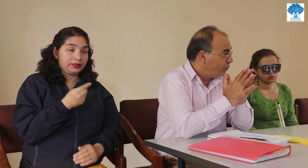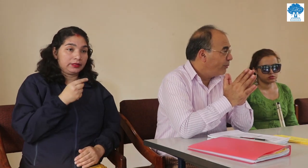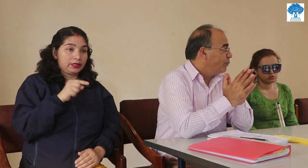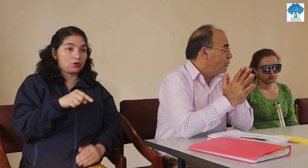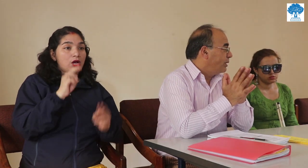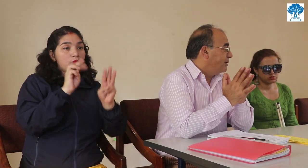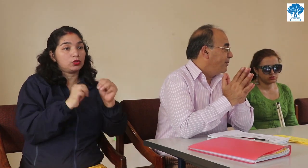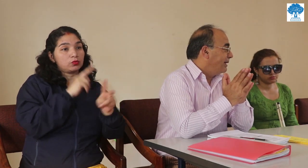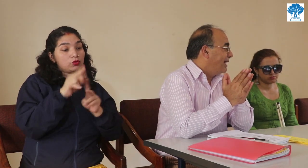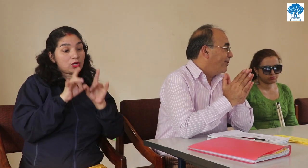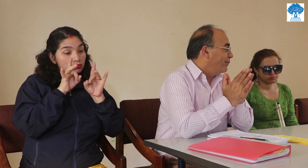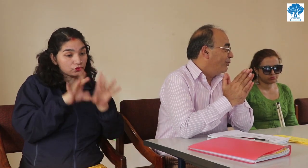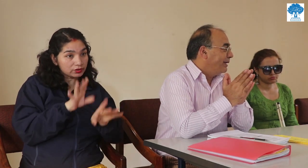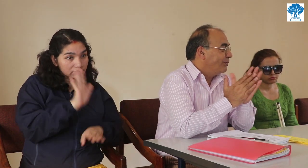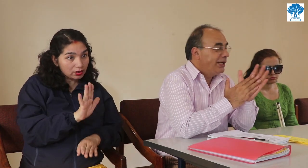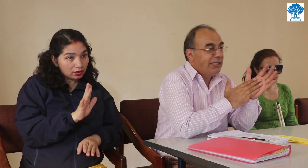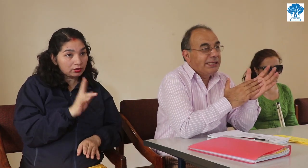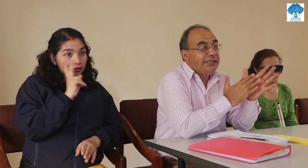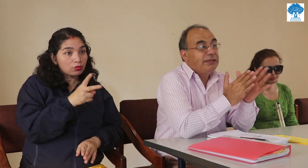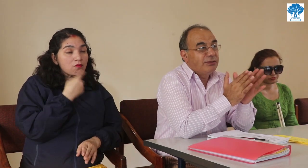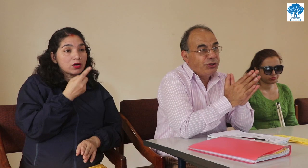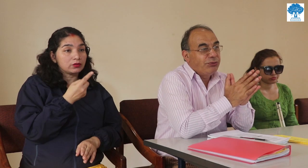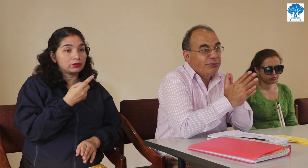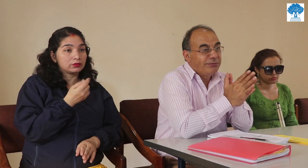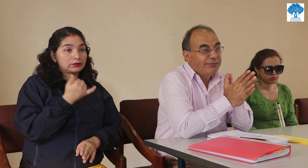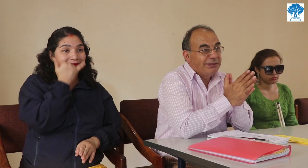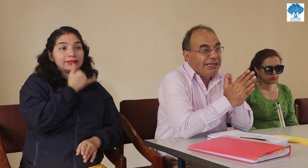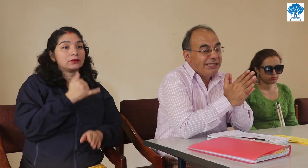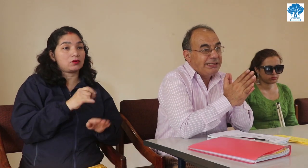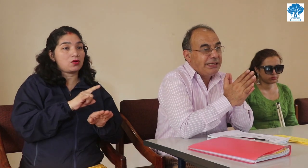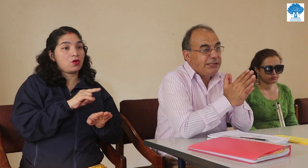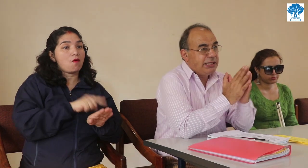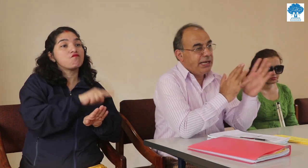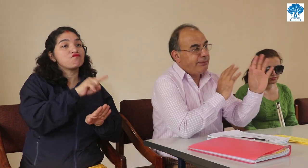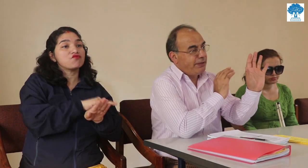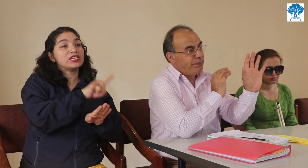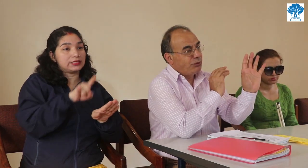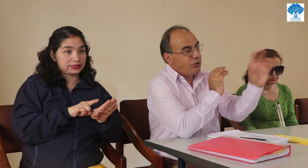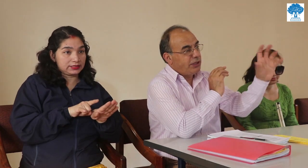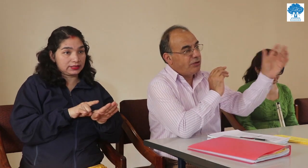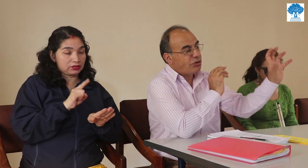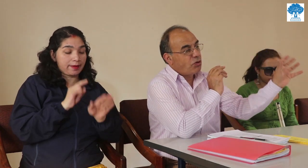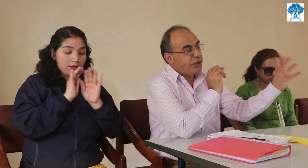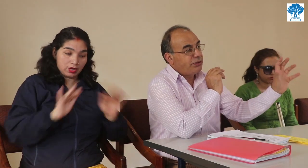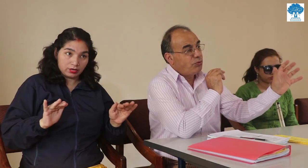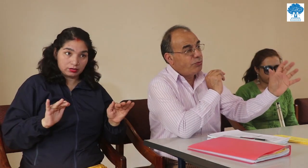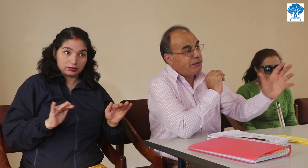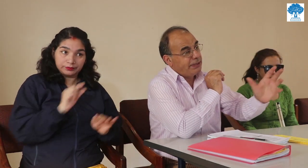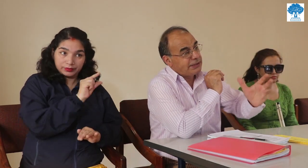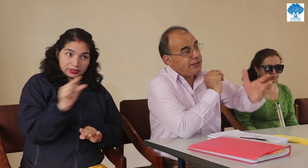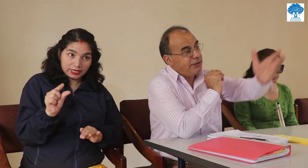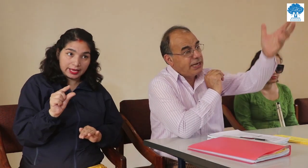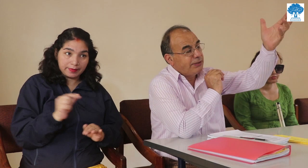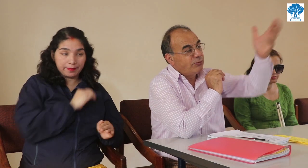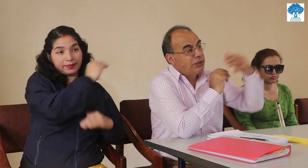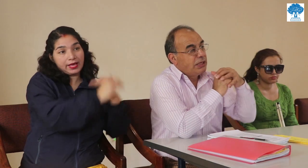एउटा महत्त्वपूर्ण कुरा छुटेछ भने त्यो भनेको चाहिँ जेन्डरको इस्यु. त्यसैले जेन्डरलाई हामीले छुट्टै क्रसपट इस्युको रूपमा